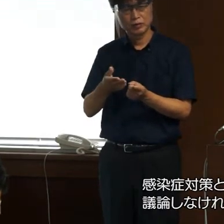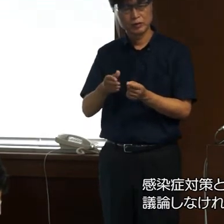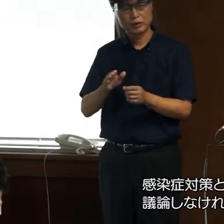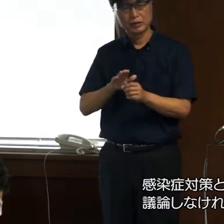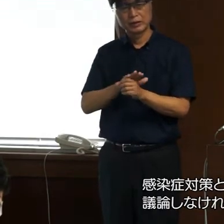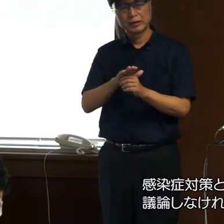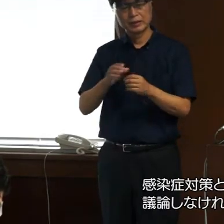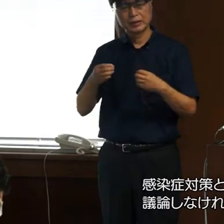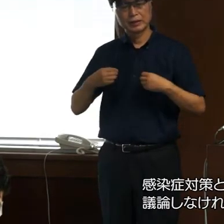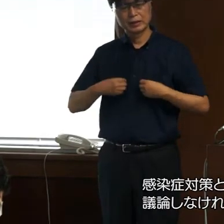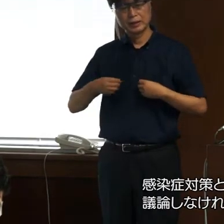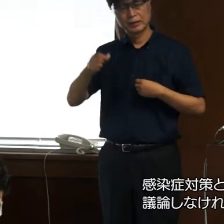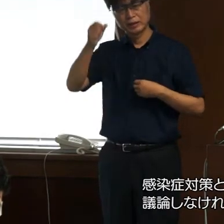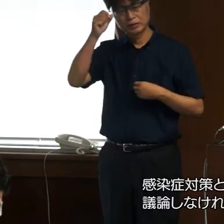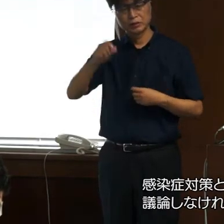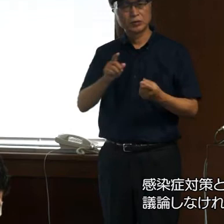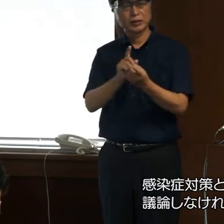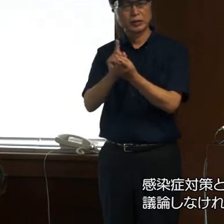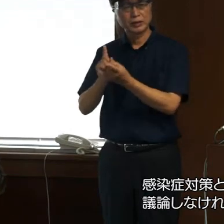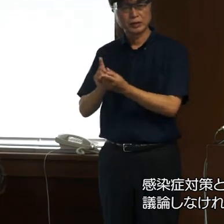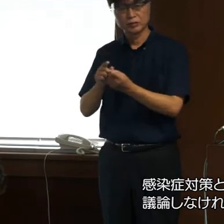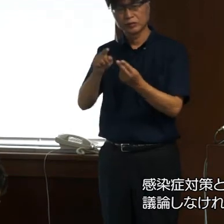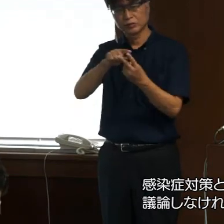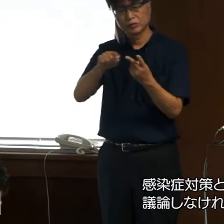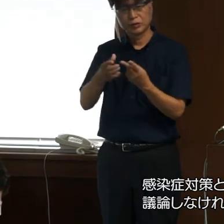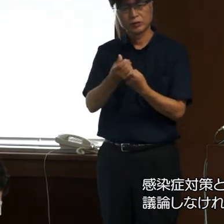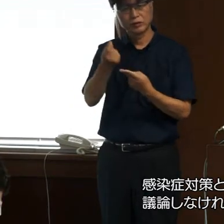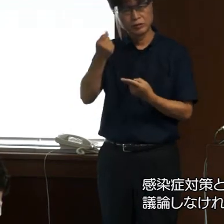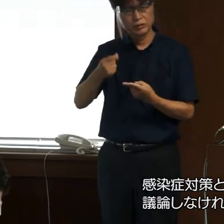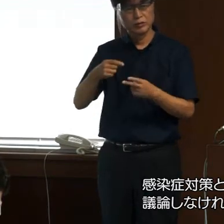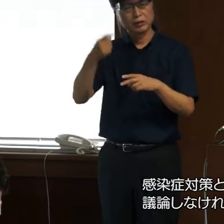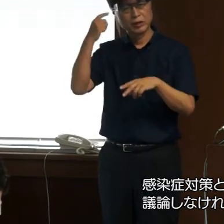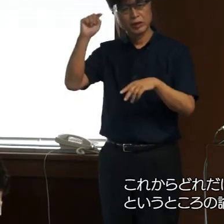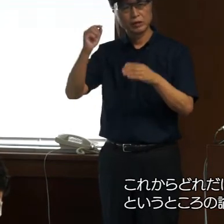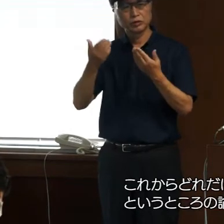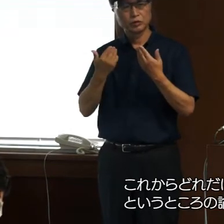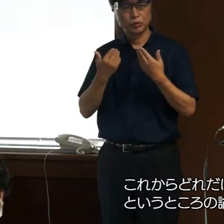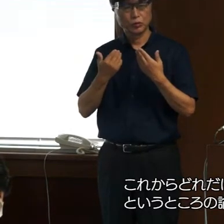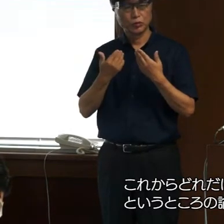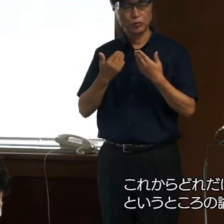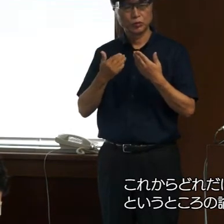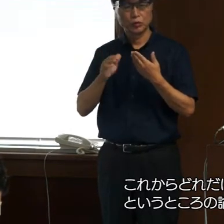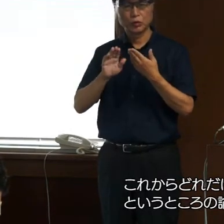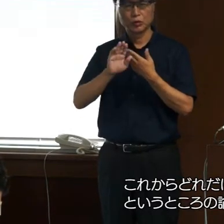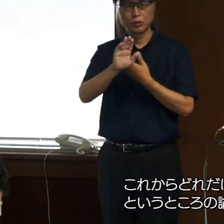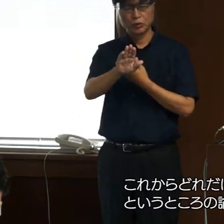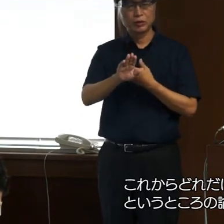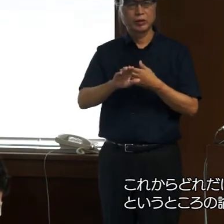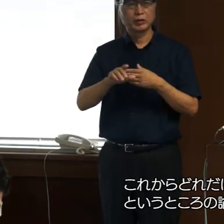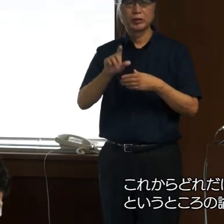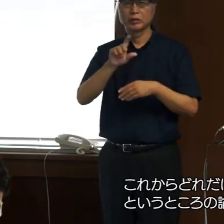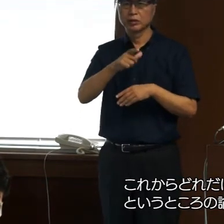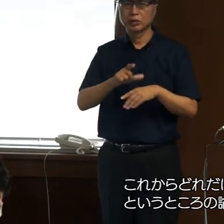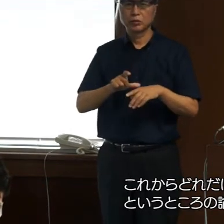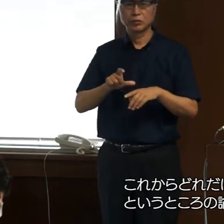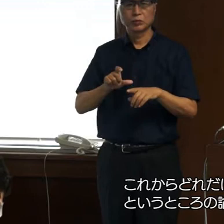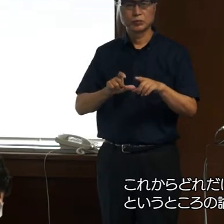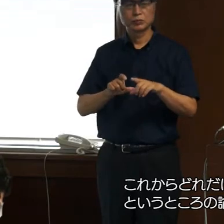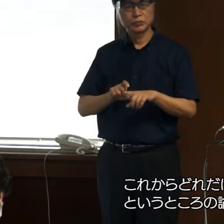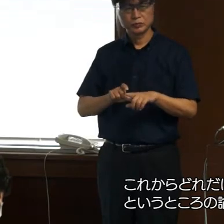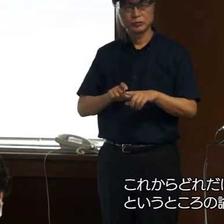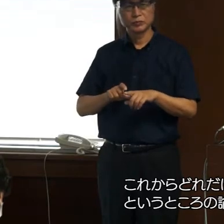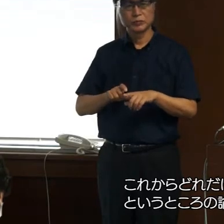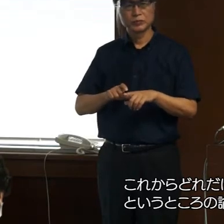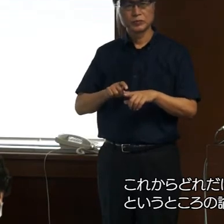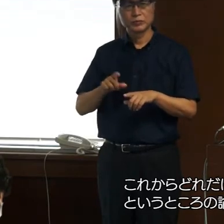症対策とセットで議論しなければいけない話なので、これからどれだけこれを積み上がっていくのかっていうところの論点